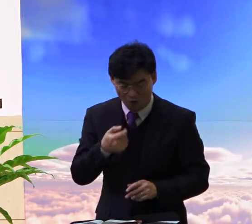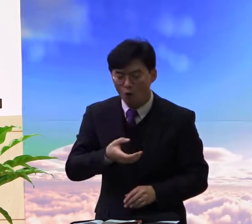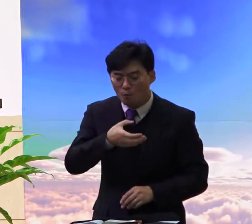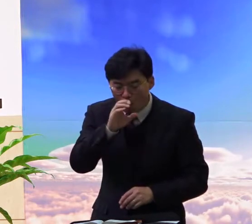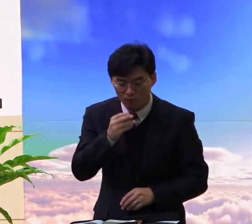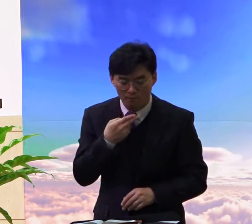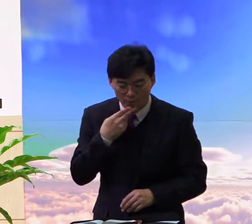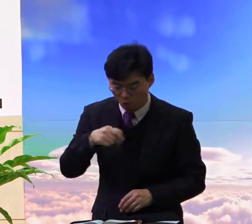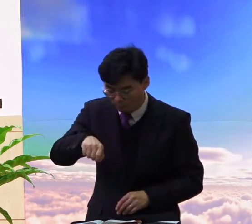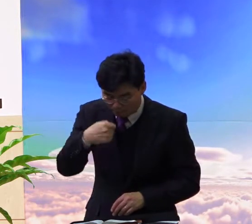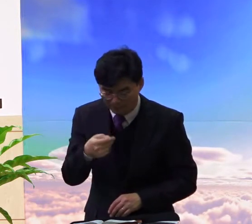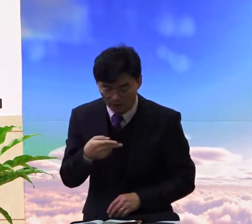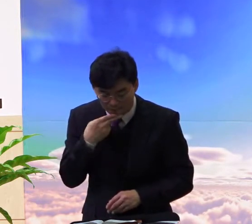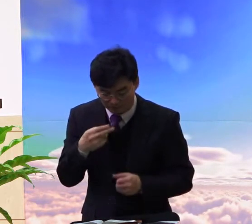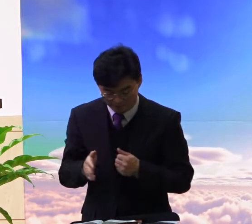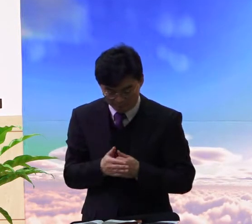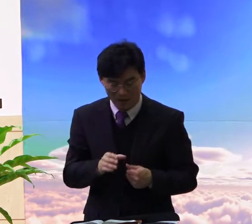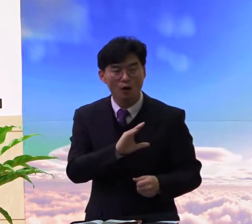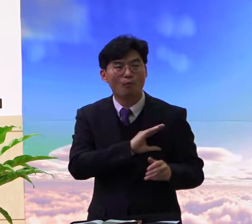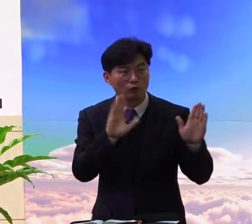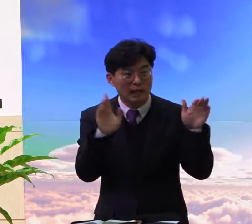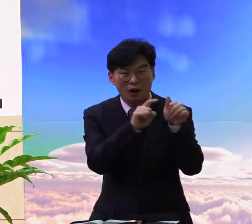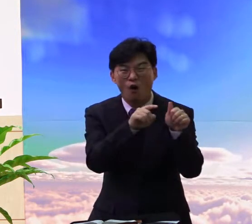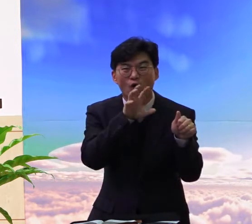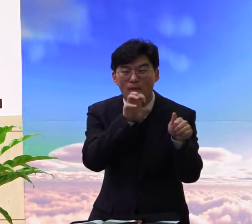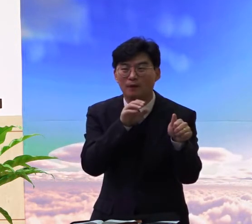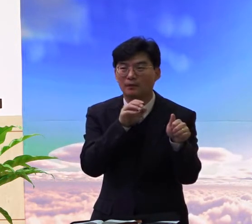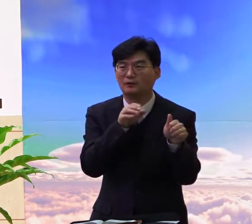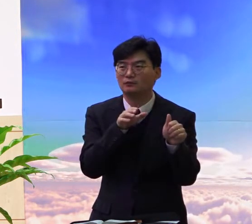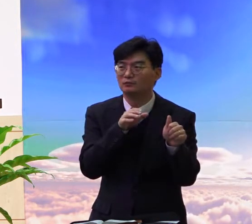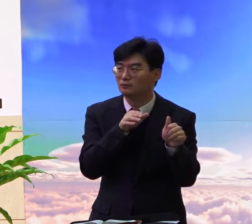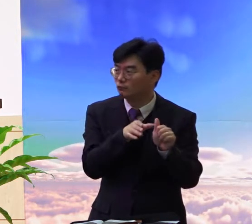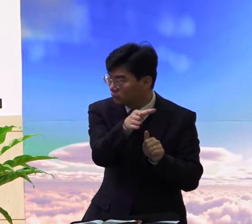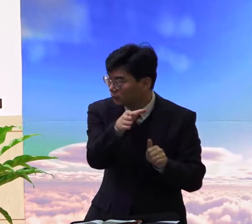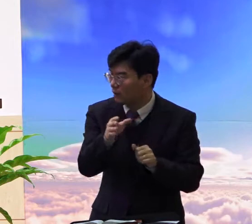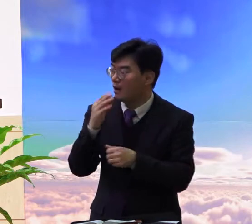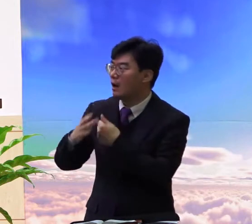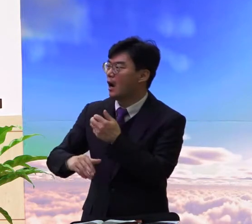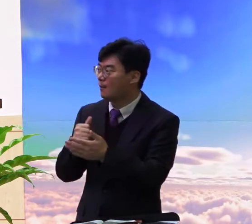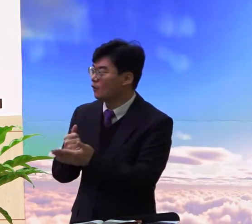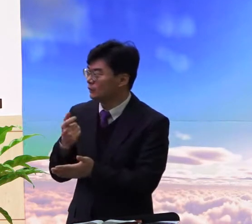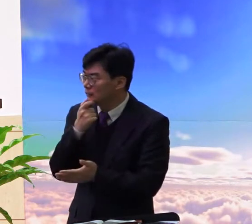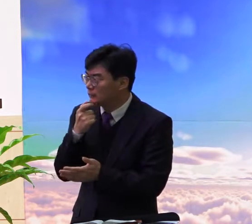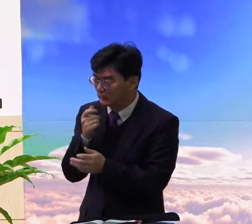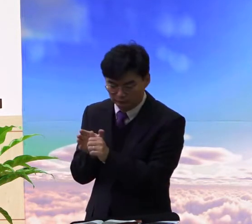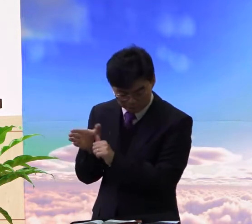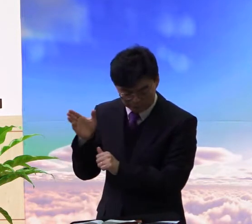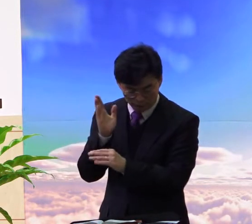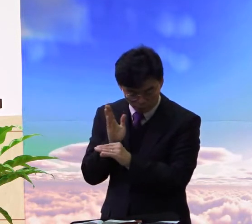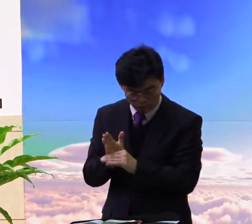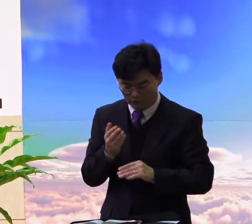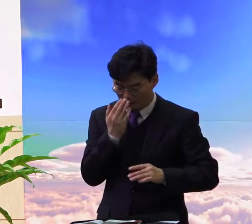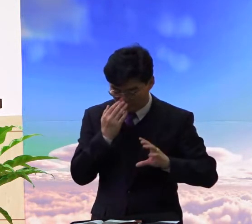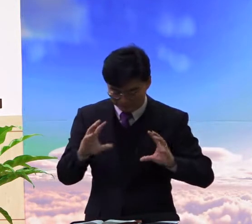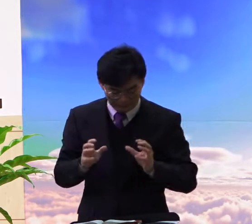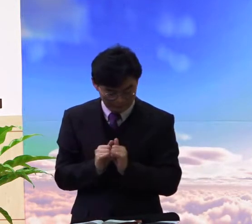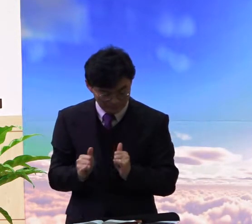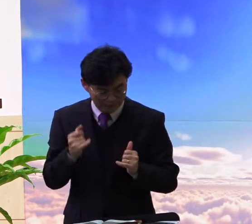물도 없다. 그리고 매일 먹는 이 만나, 이 하찮은 음식 이젠 싫다. 이렇게까지